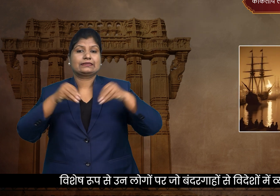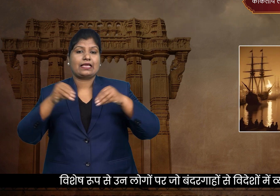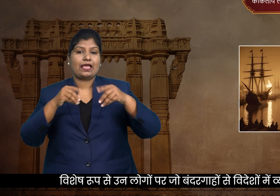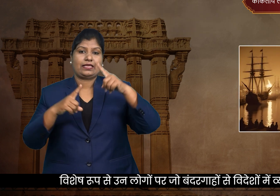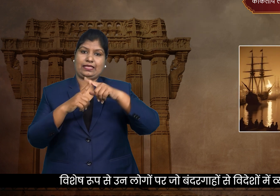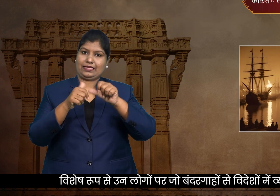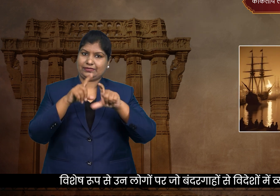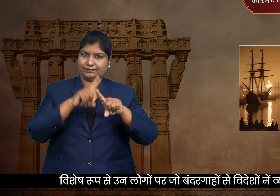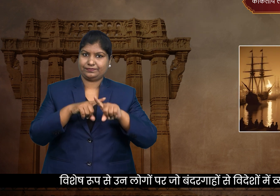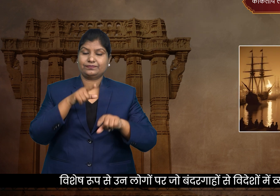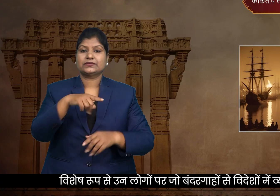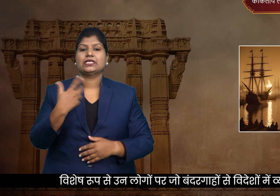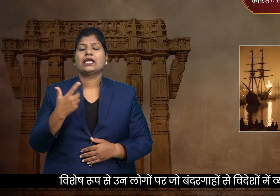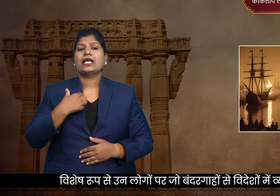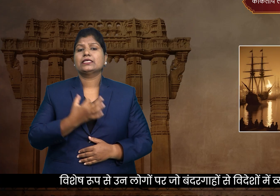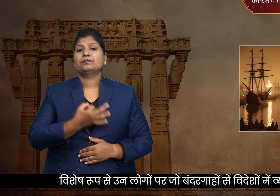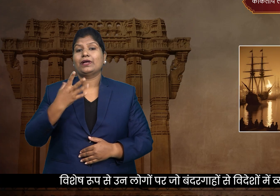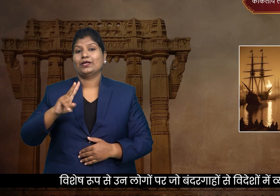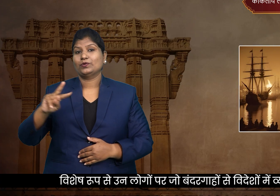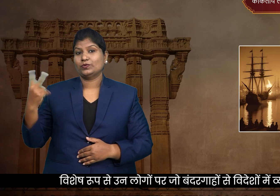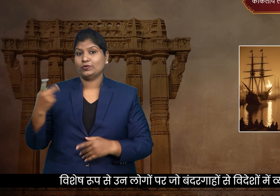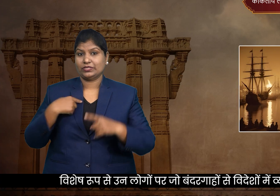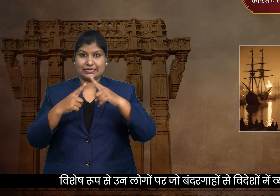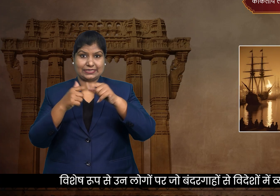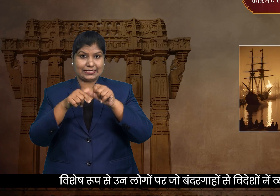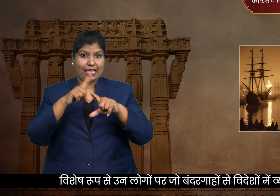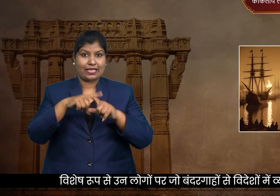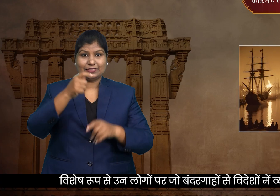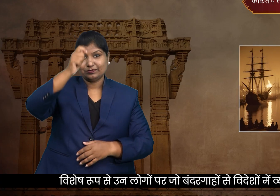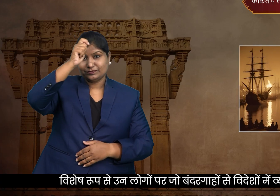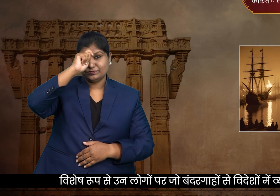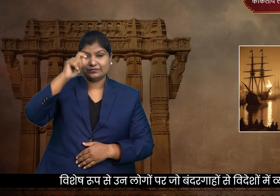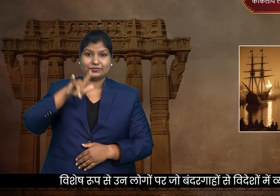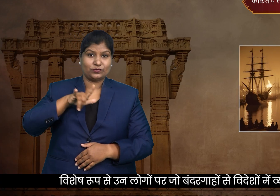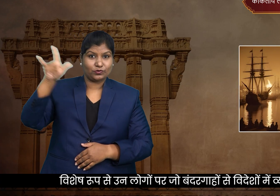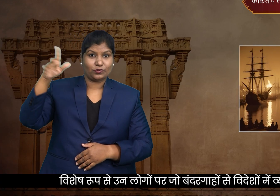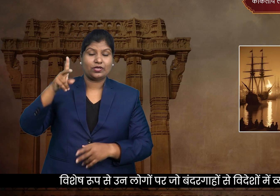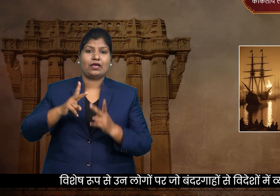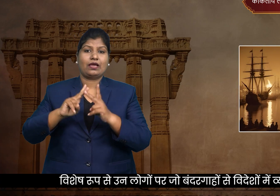बंदरगाहों से विदेशों में व्यापार करते थे।